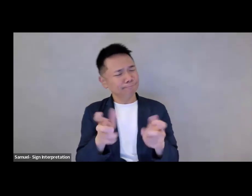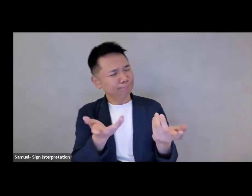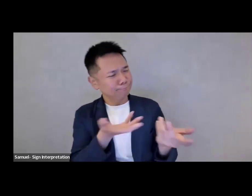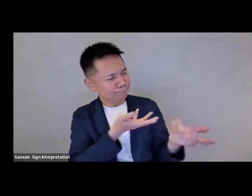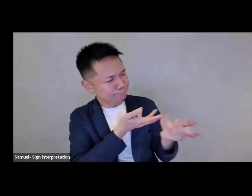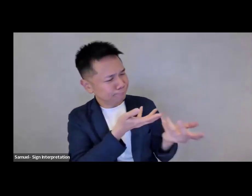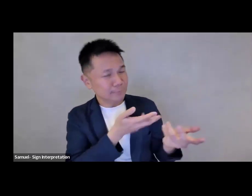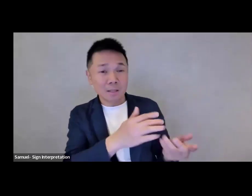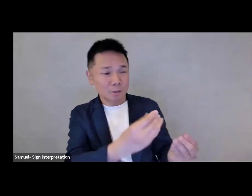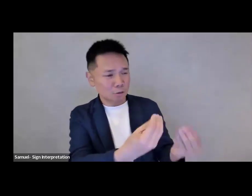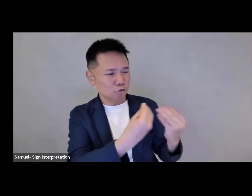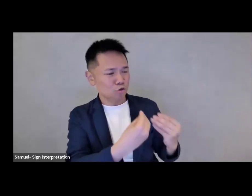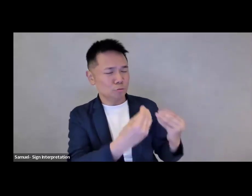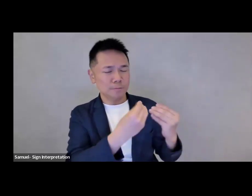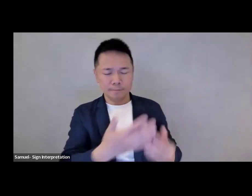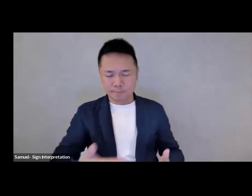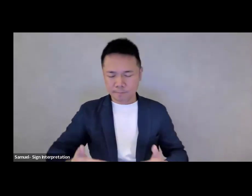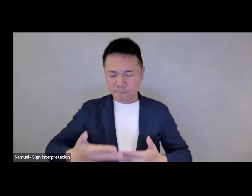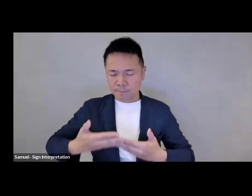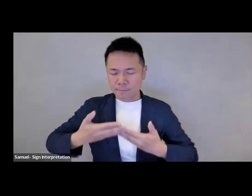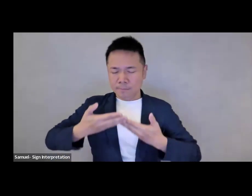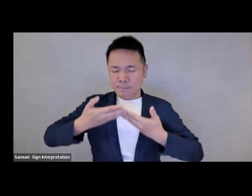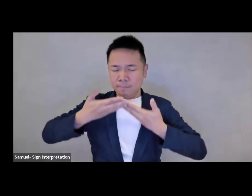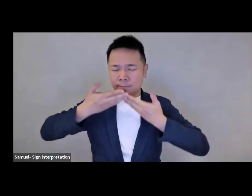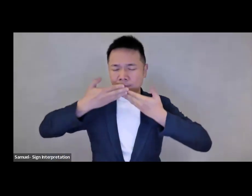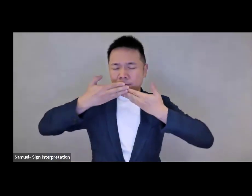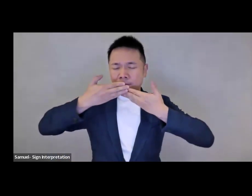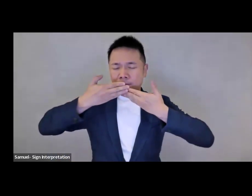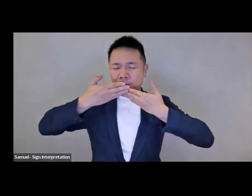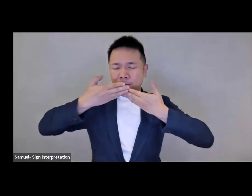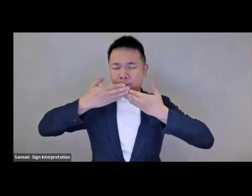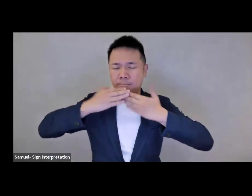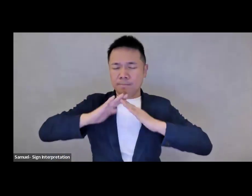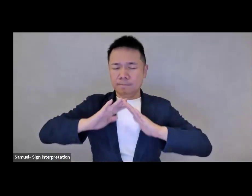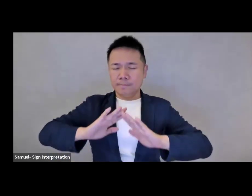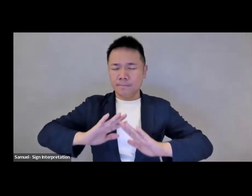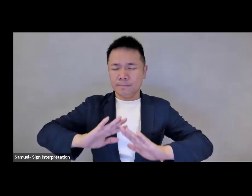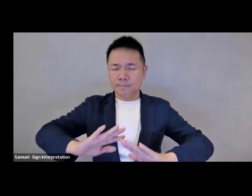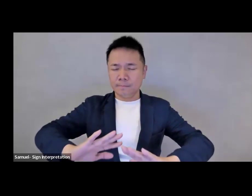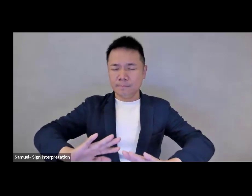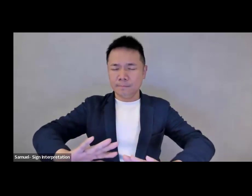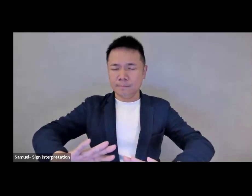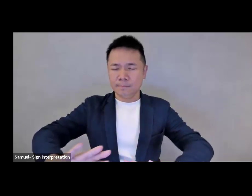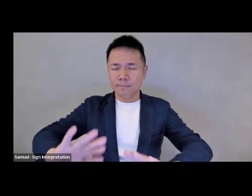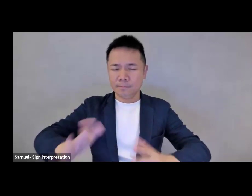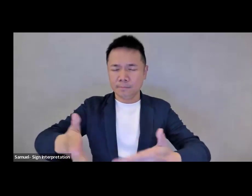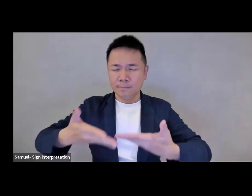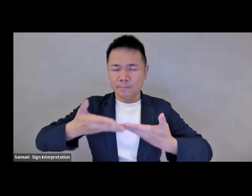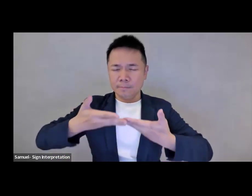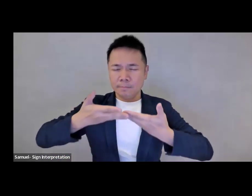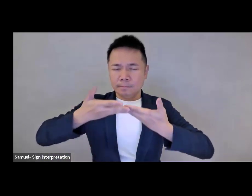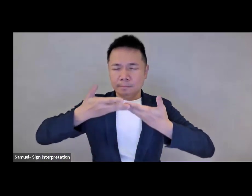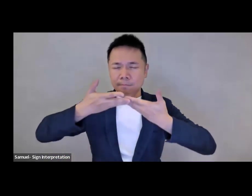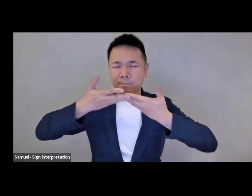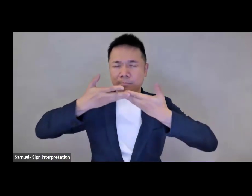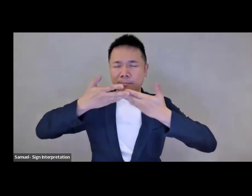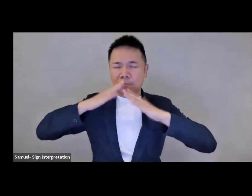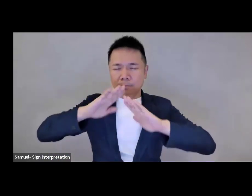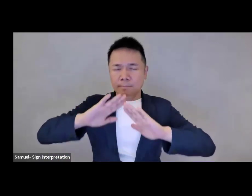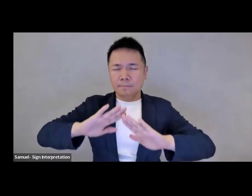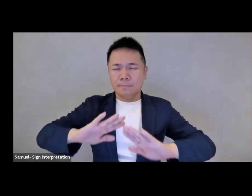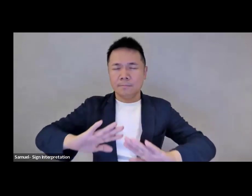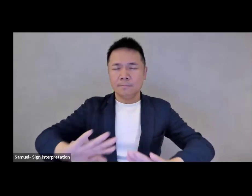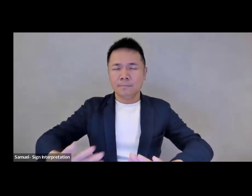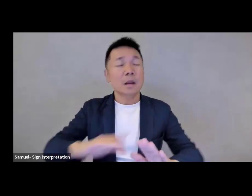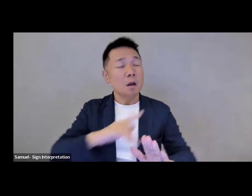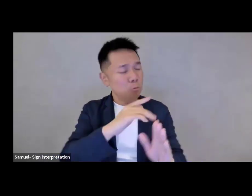那我记得我跟 Bhargavi 坐在一起，他教导我怎么来去做，